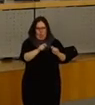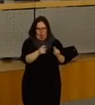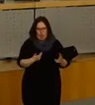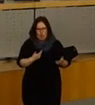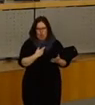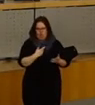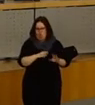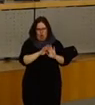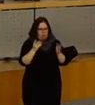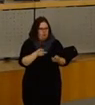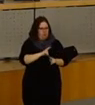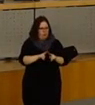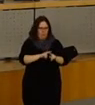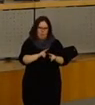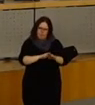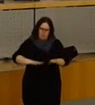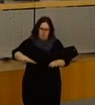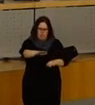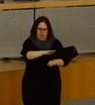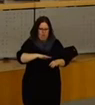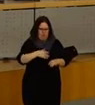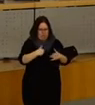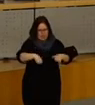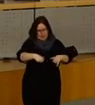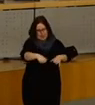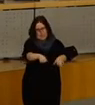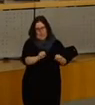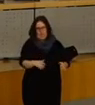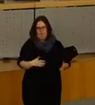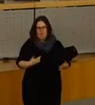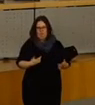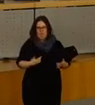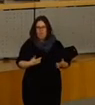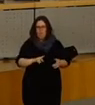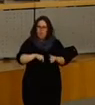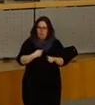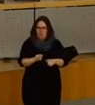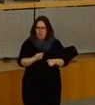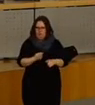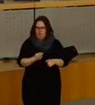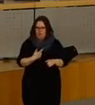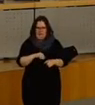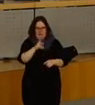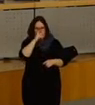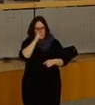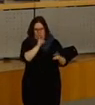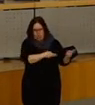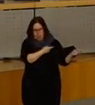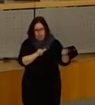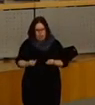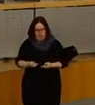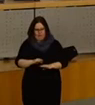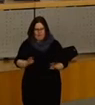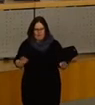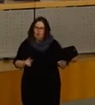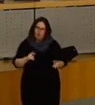so allgemein zugänglich im land dort und um damit eben auch ein bisschen diesem problem dass so viele